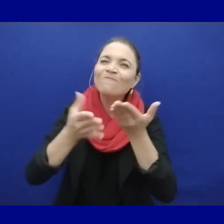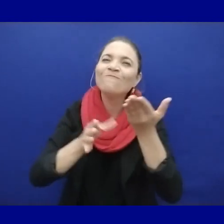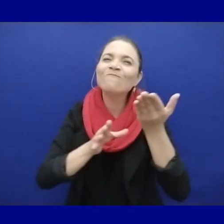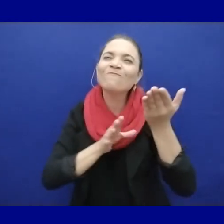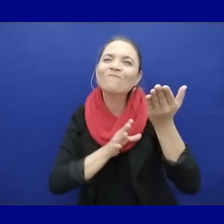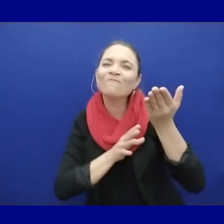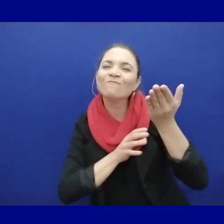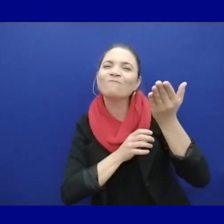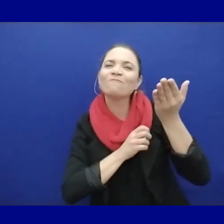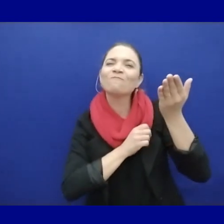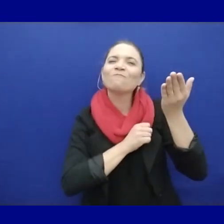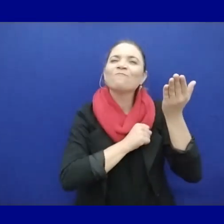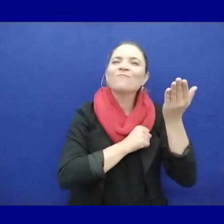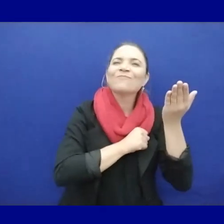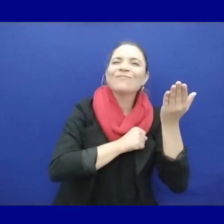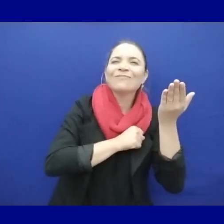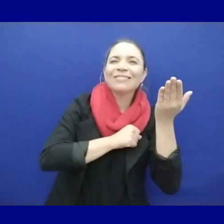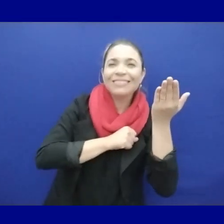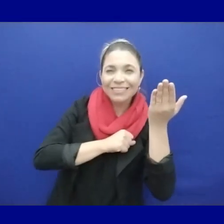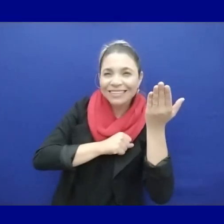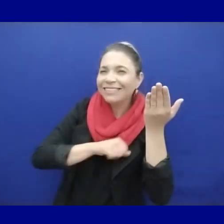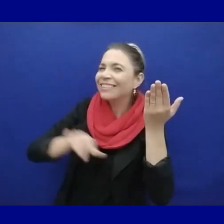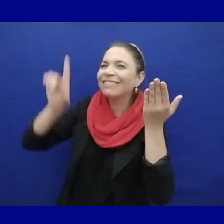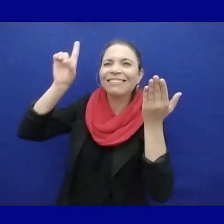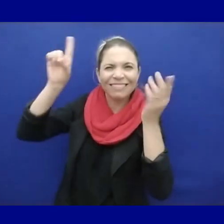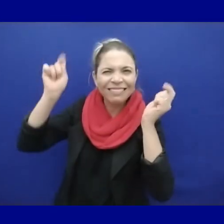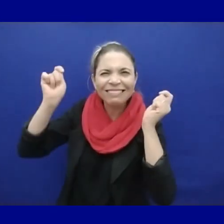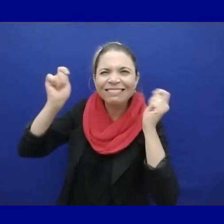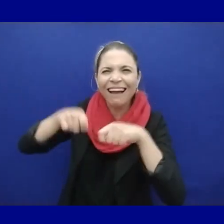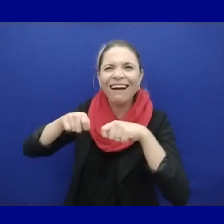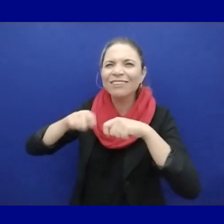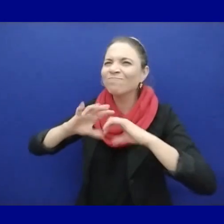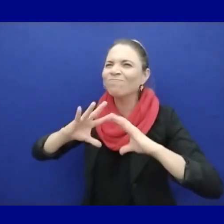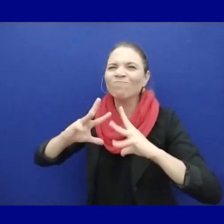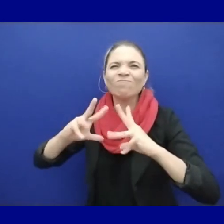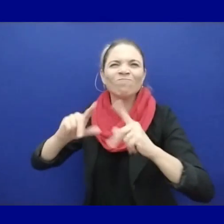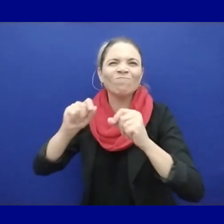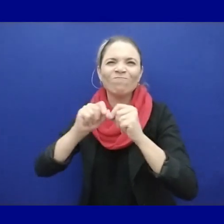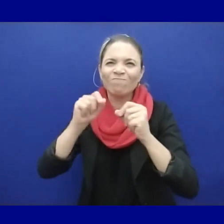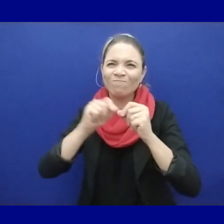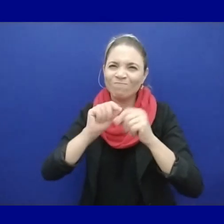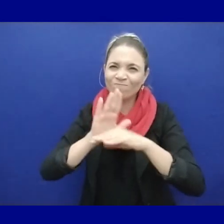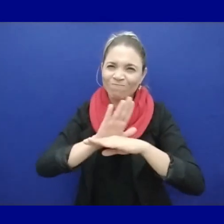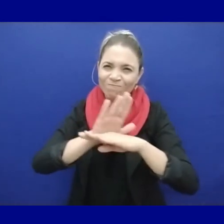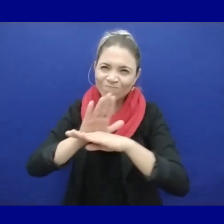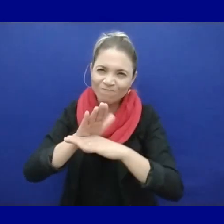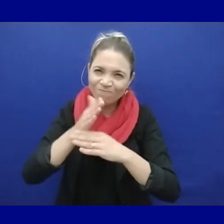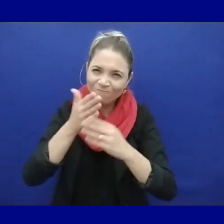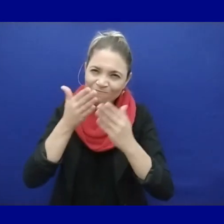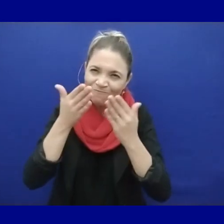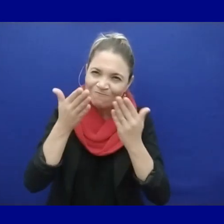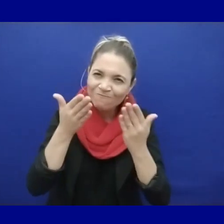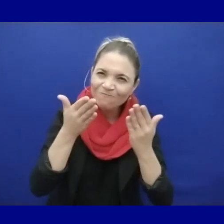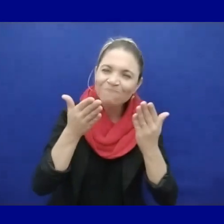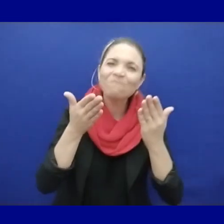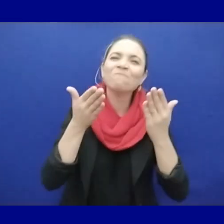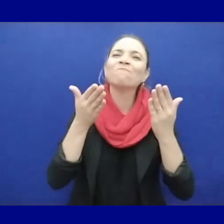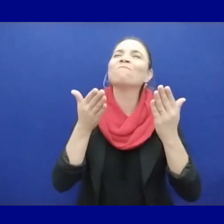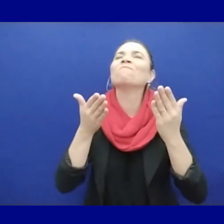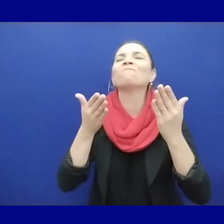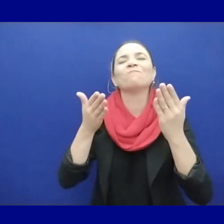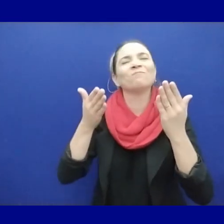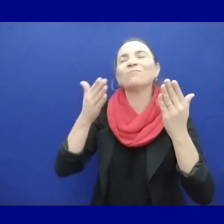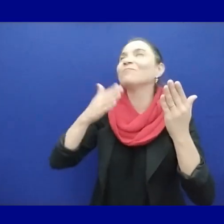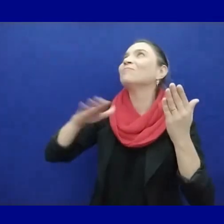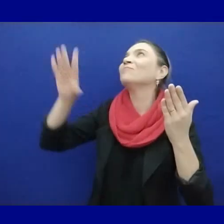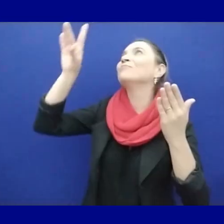amar. Deus tudo pode, sim, pode fazer, pode fazer.